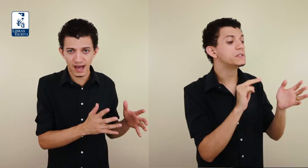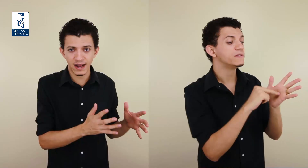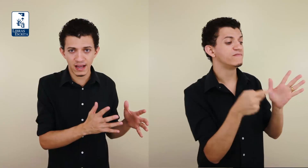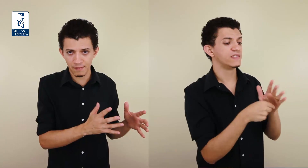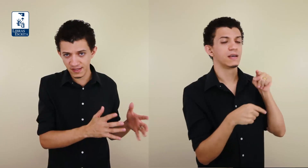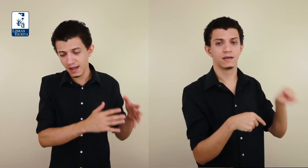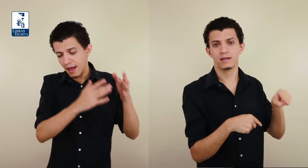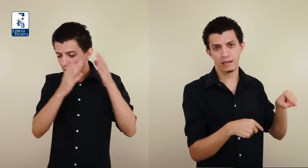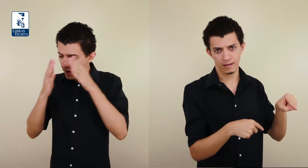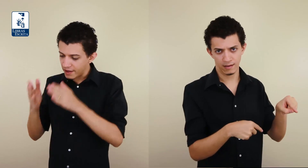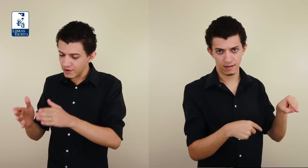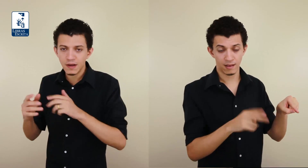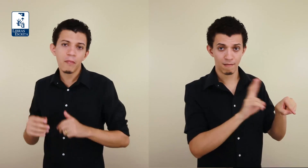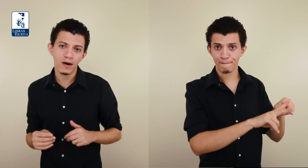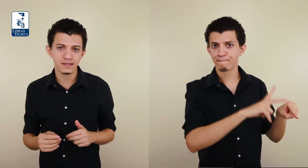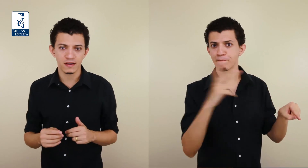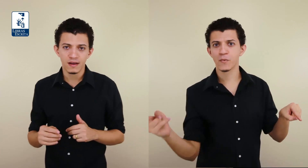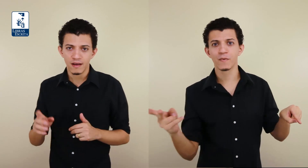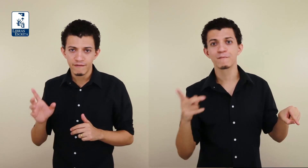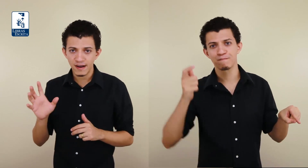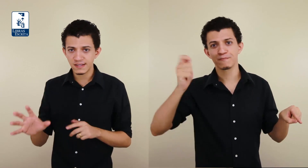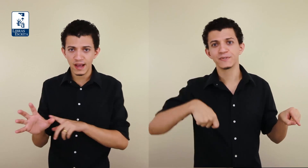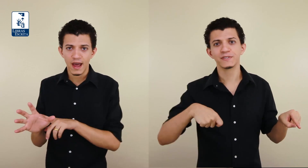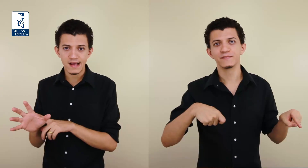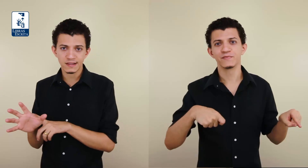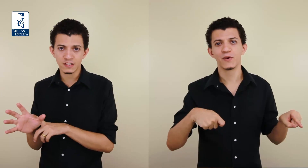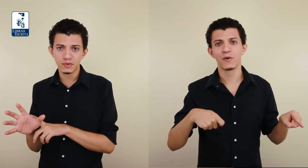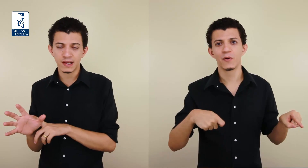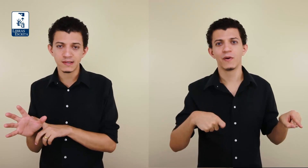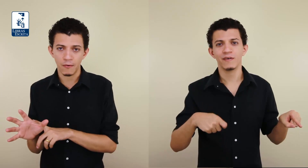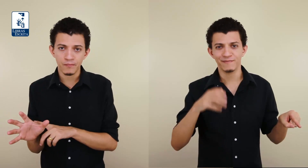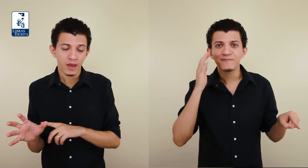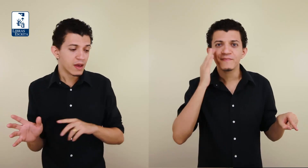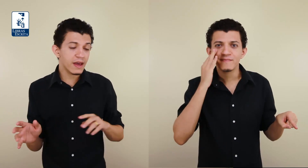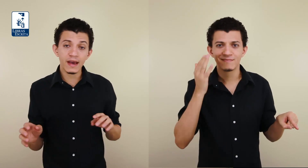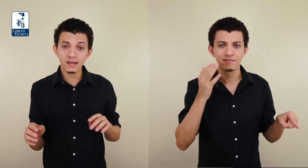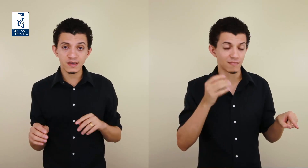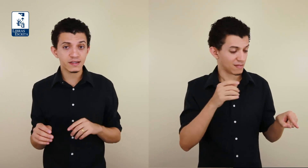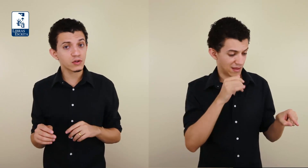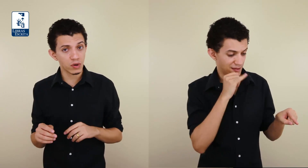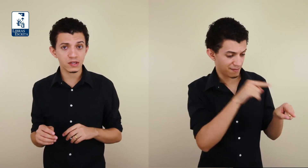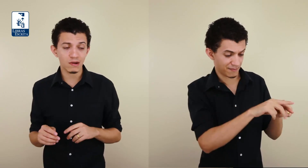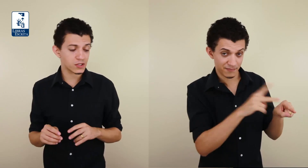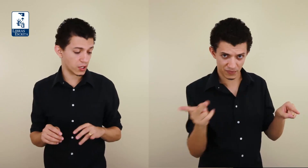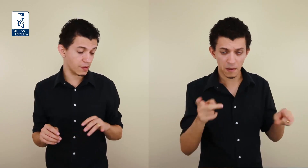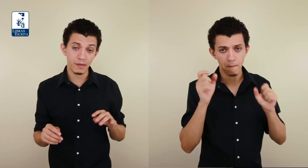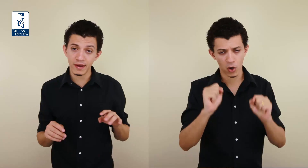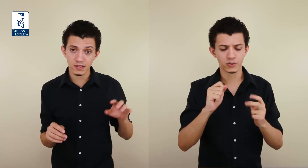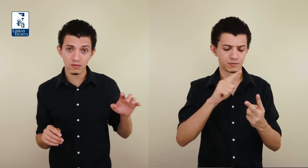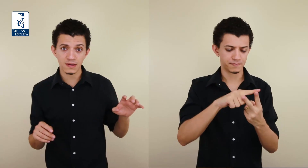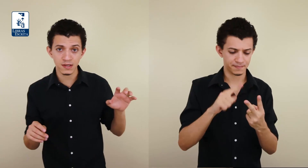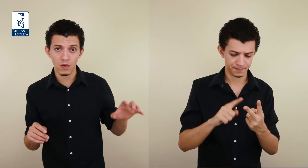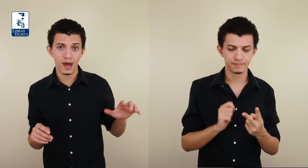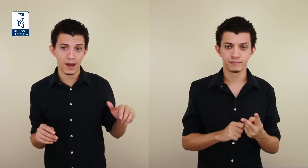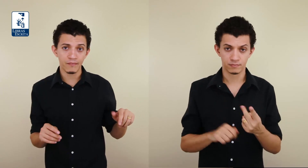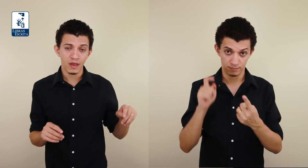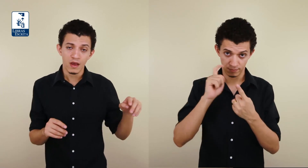em Libras, para que você possa fazer essa transmutação. E aí existem duas situações. A primeira situação é,